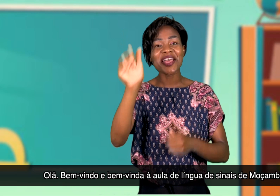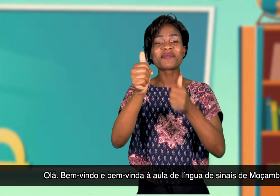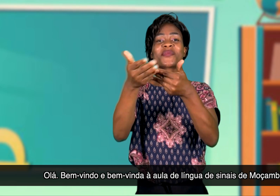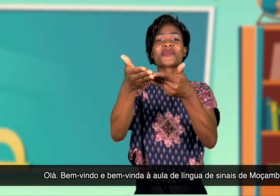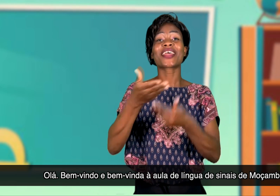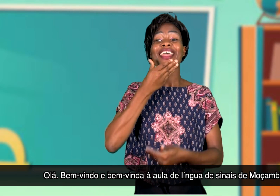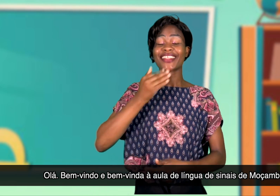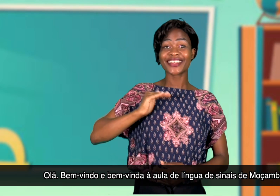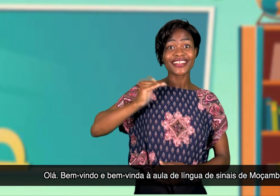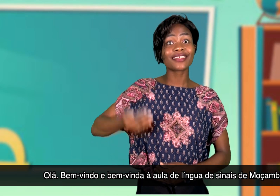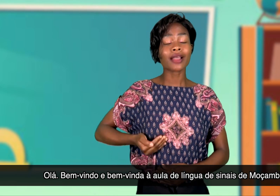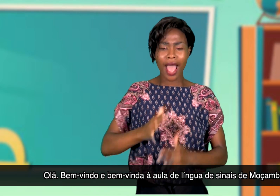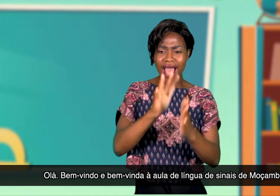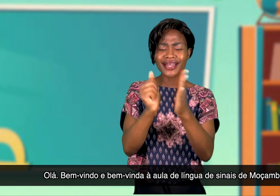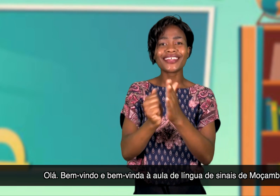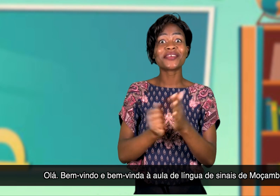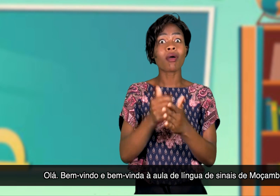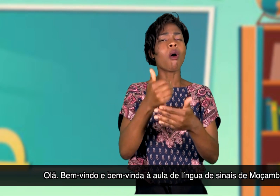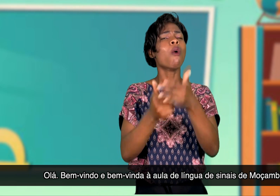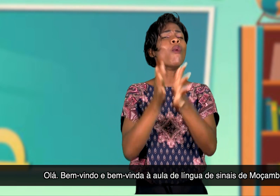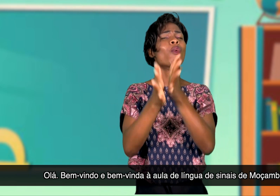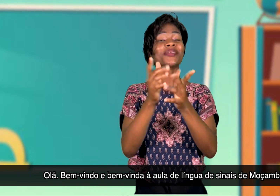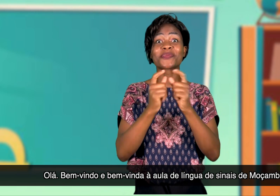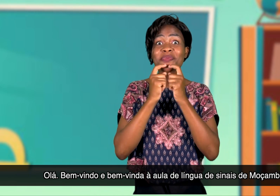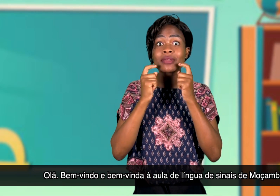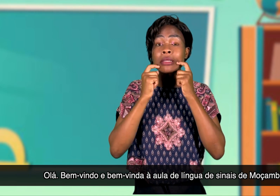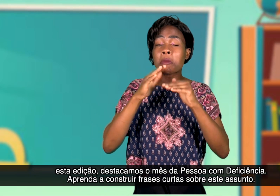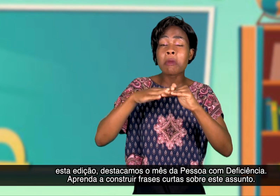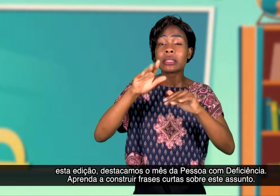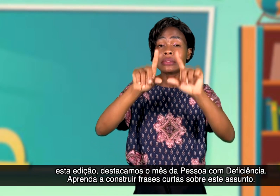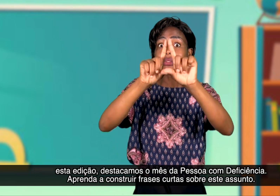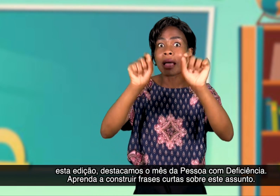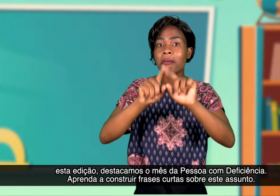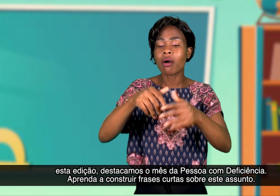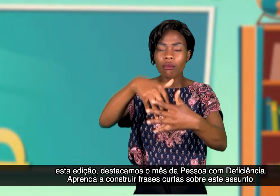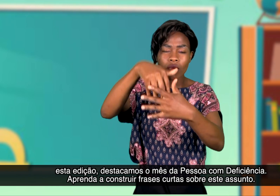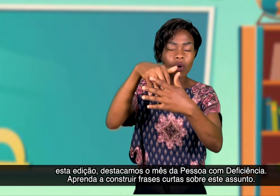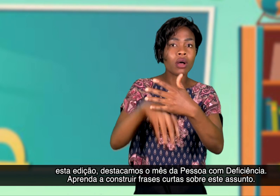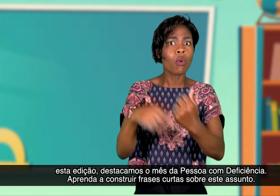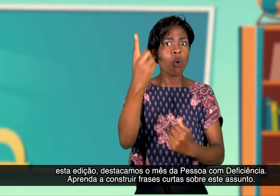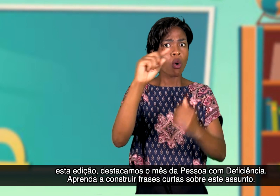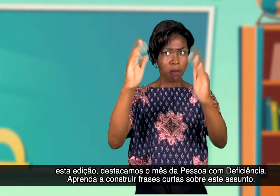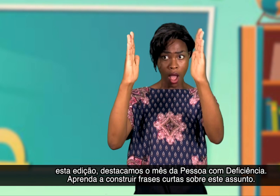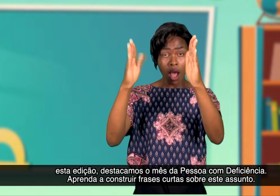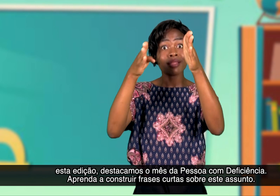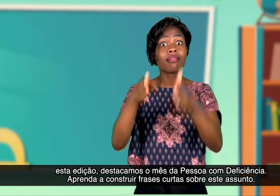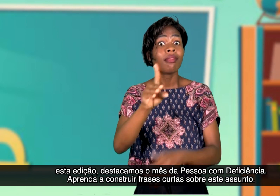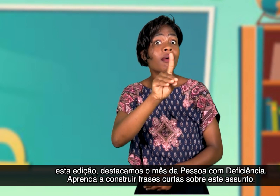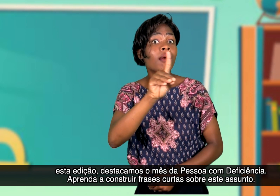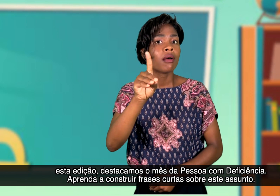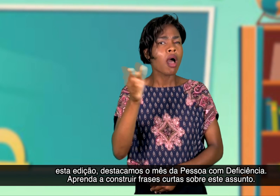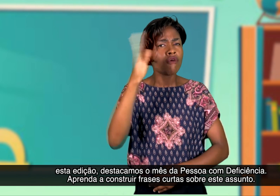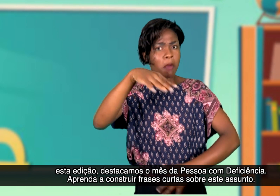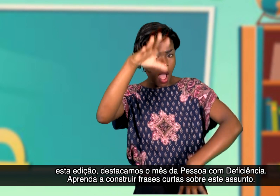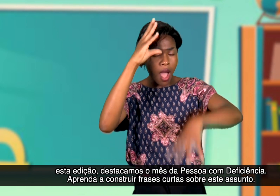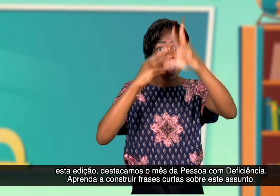Olá, bem-vindo e bem-vinda à aula de língua de sinais de Moçambique. Nesta edição, destacamos o mês